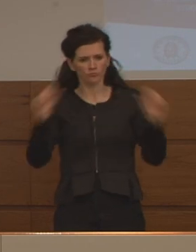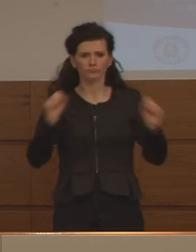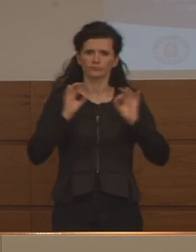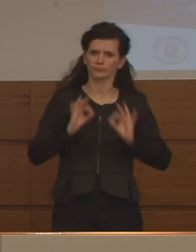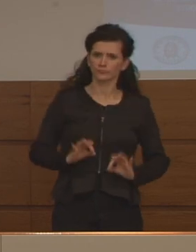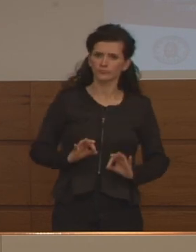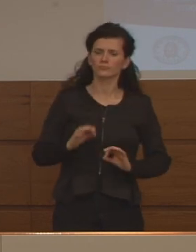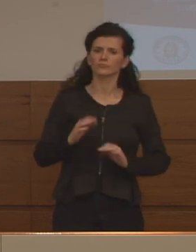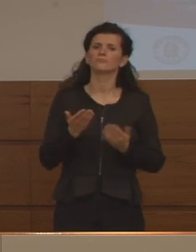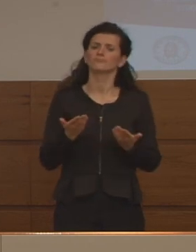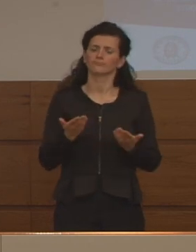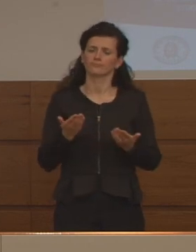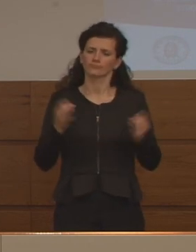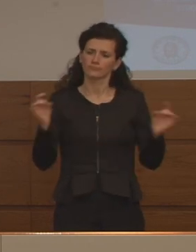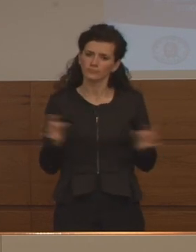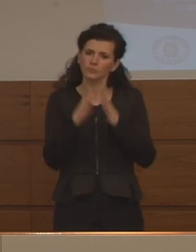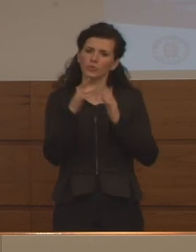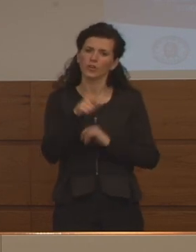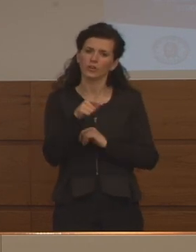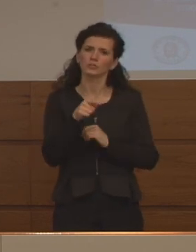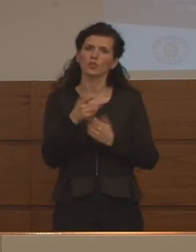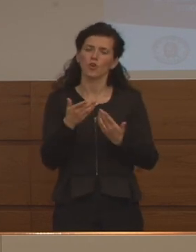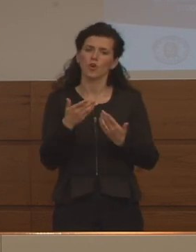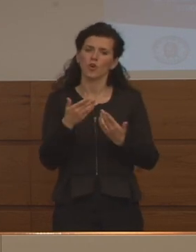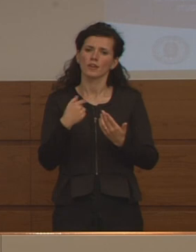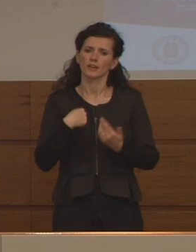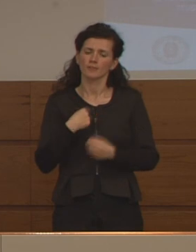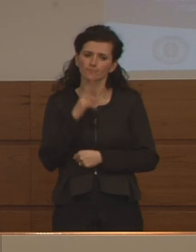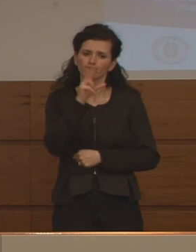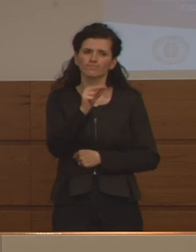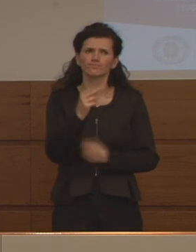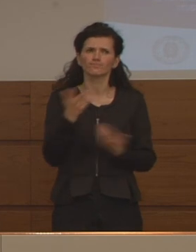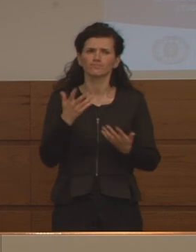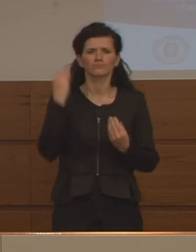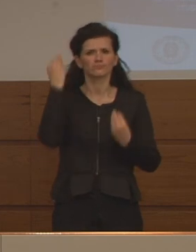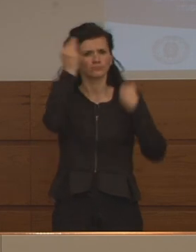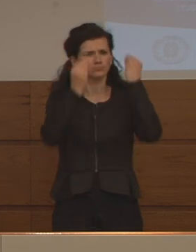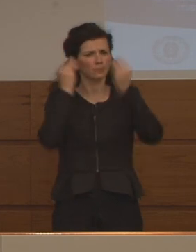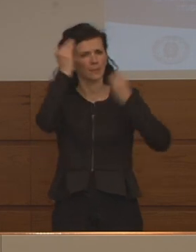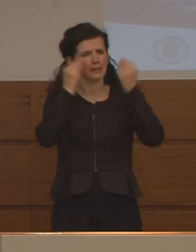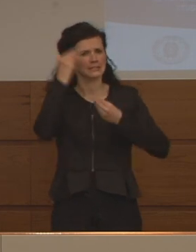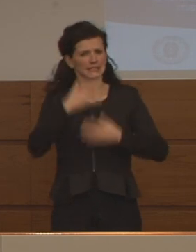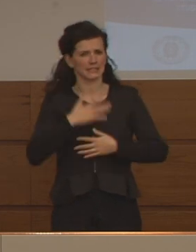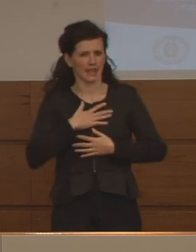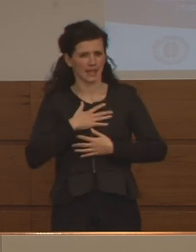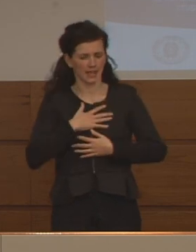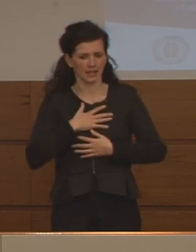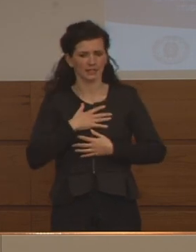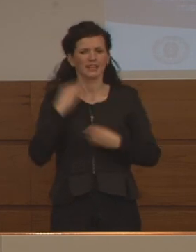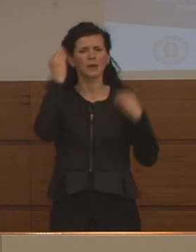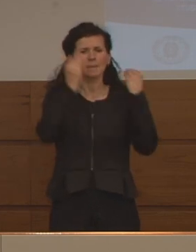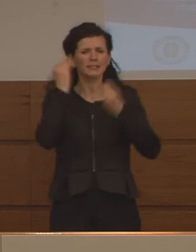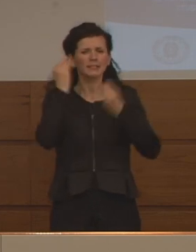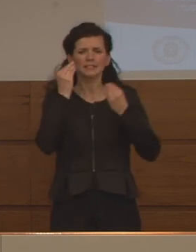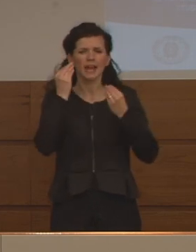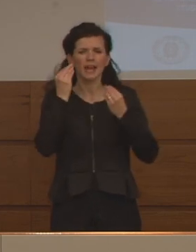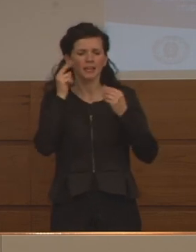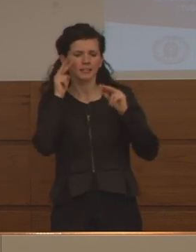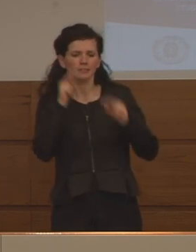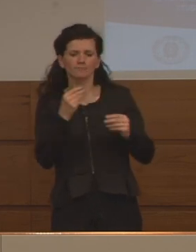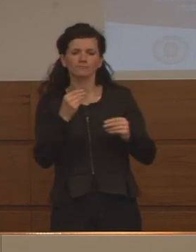riprendere entrando nel vivo delle mie riflessioni di tipo medico scientifico